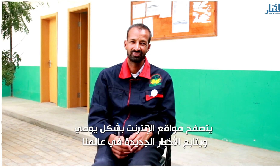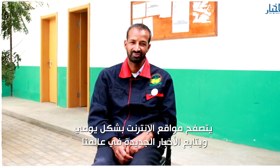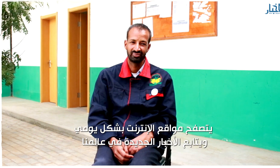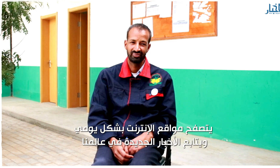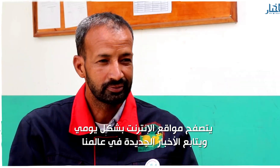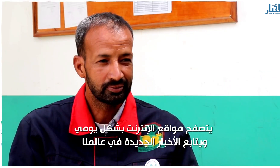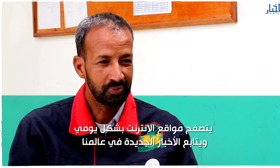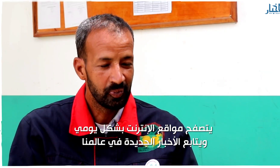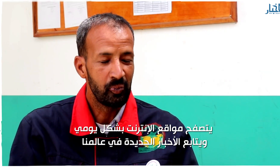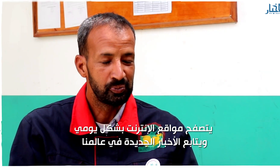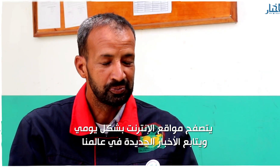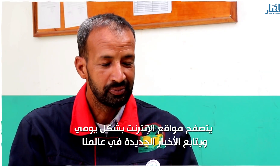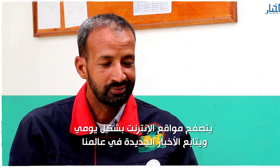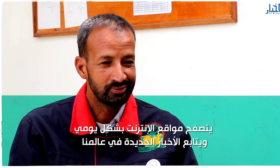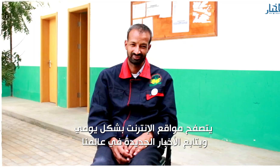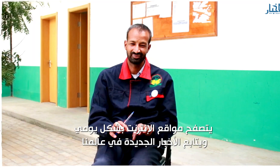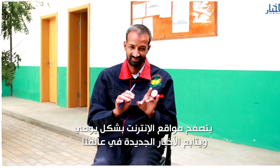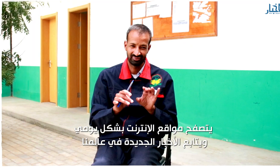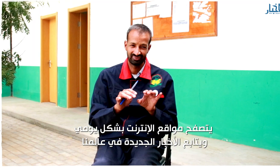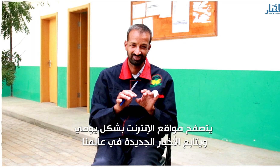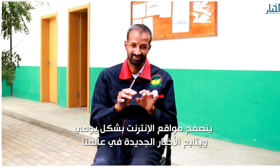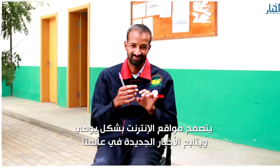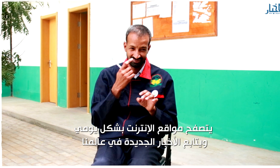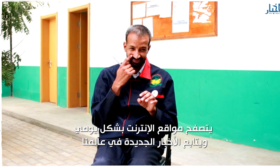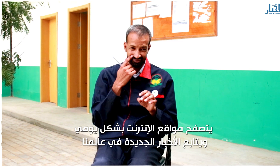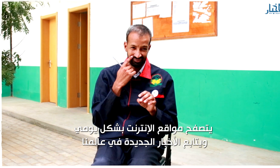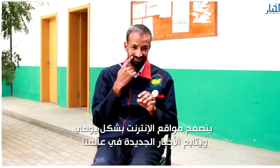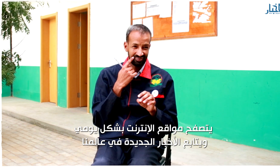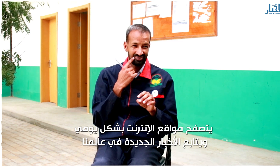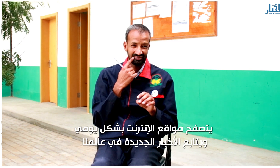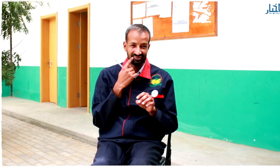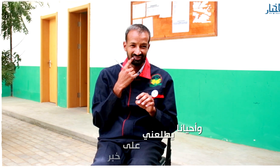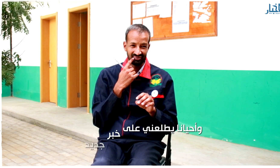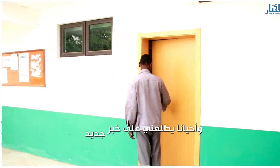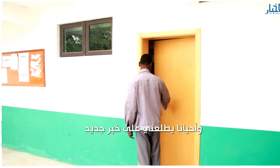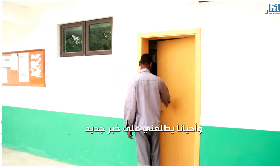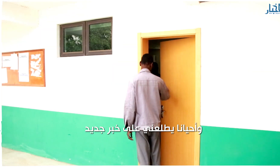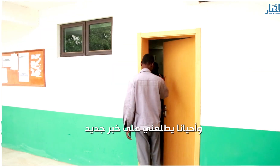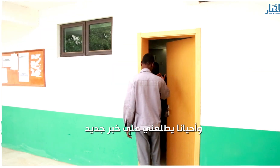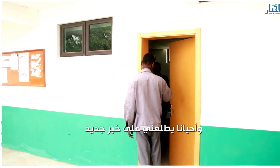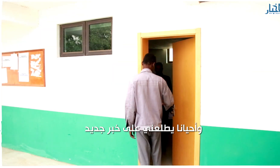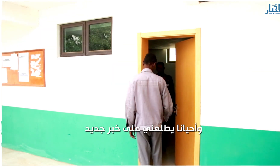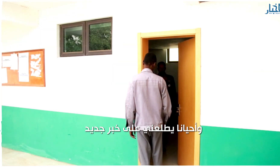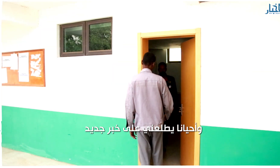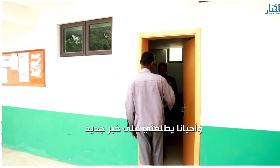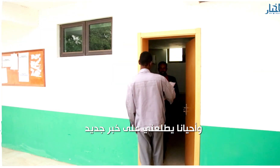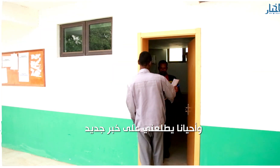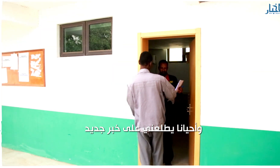وقال الانترنت كل نهار يقيس يخرس اخبار يخلق للعالم هو وانا تم قاعد هنا يجيني هو يجيني